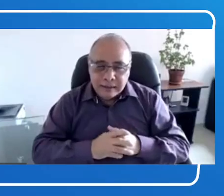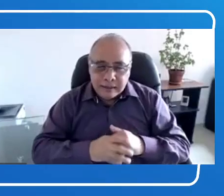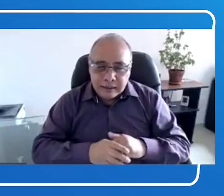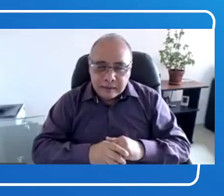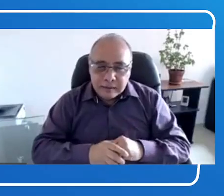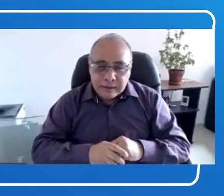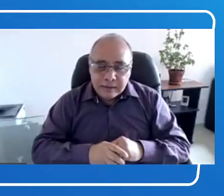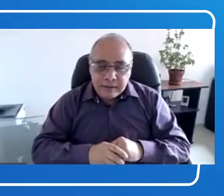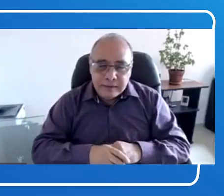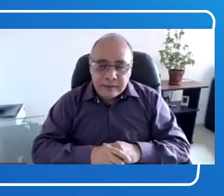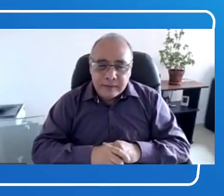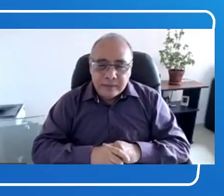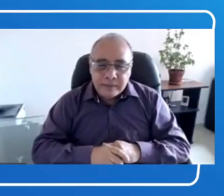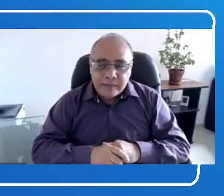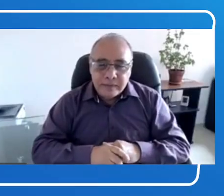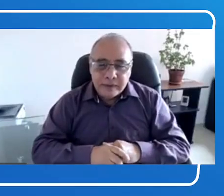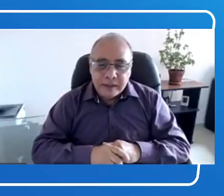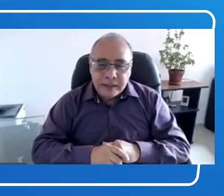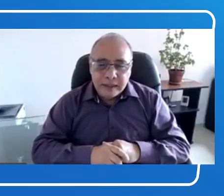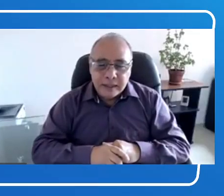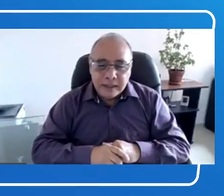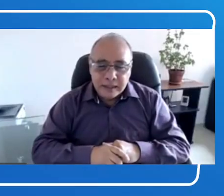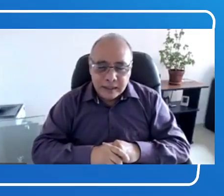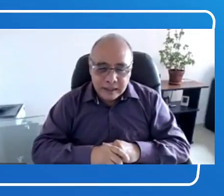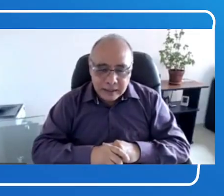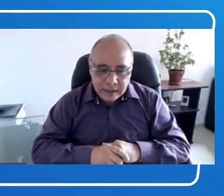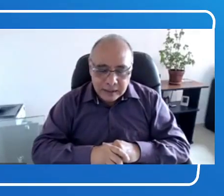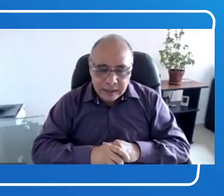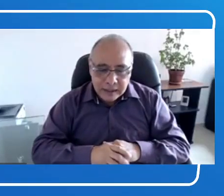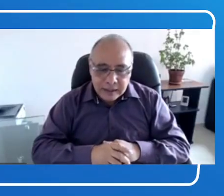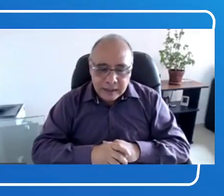consejo local como de consejo distrital, ¿verdad?